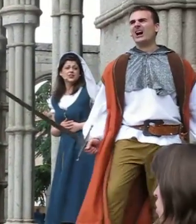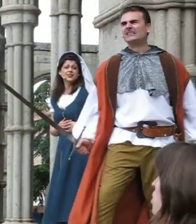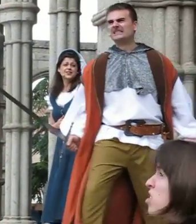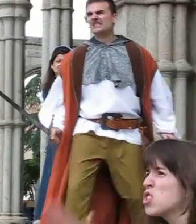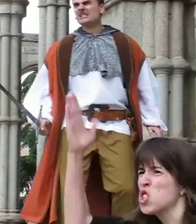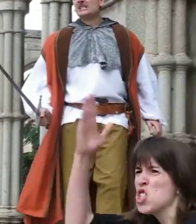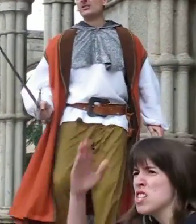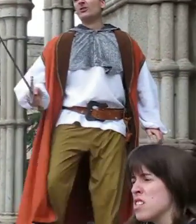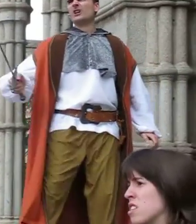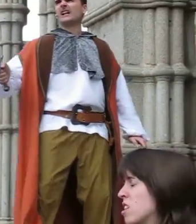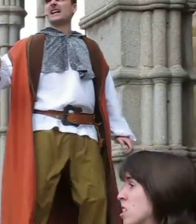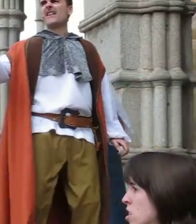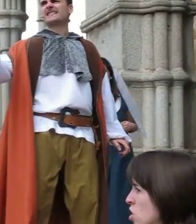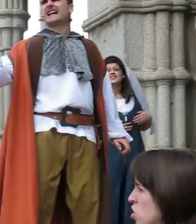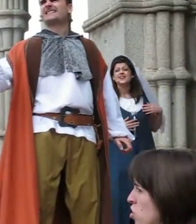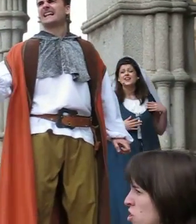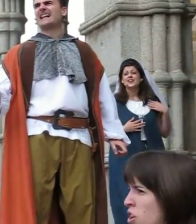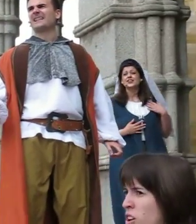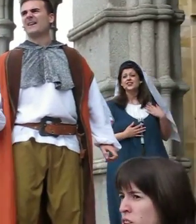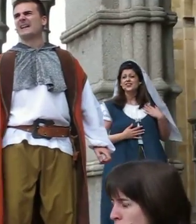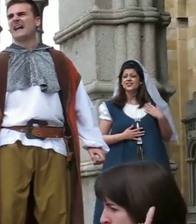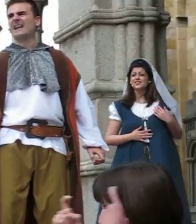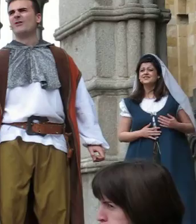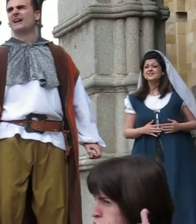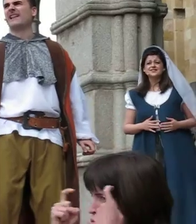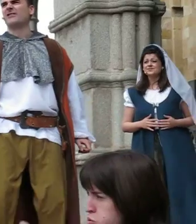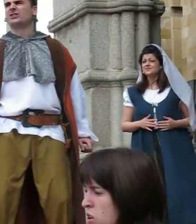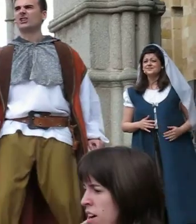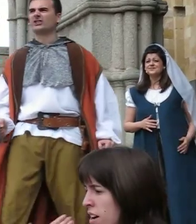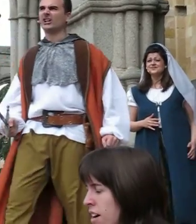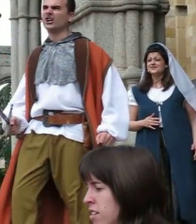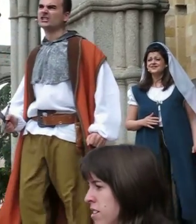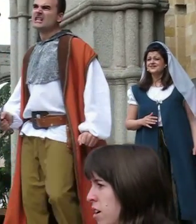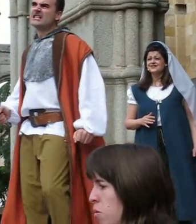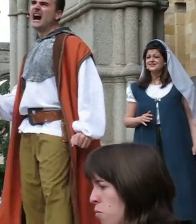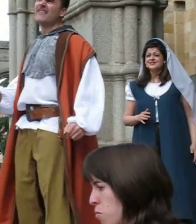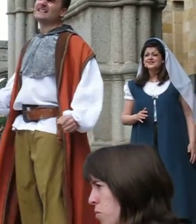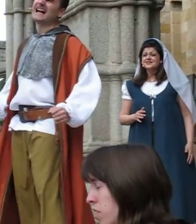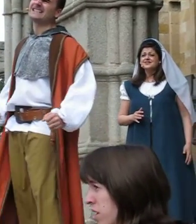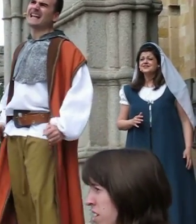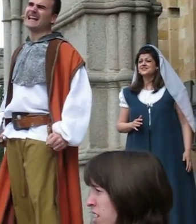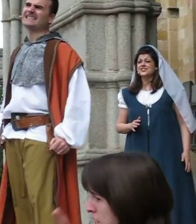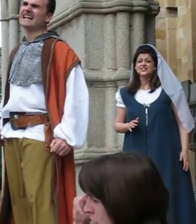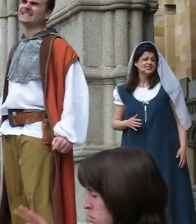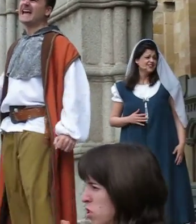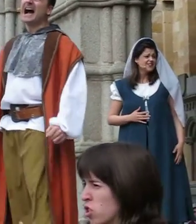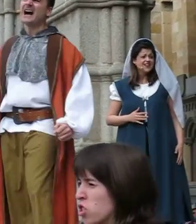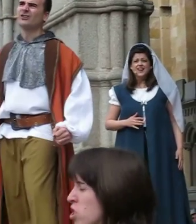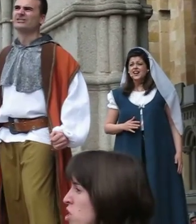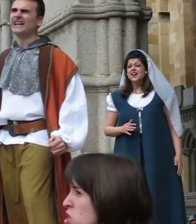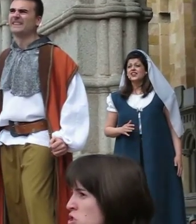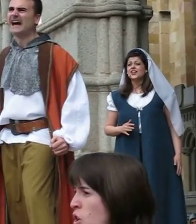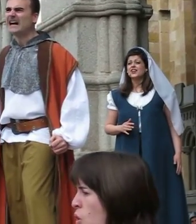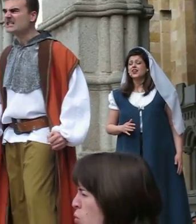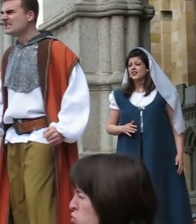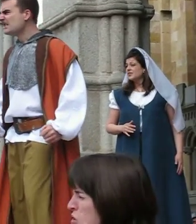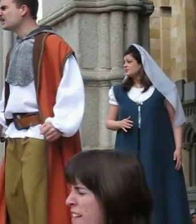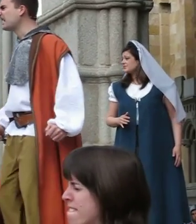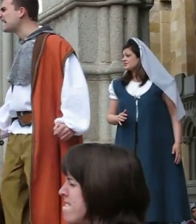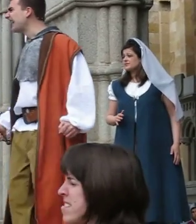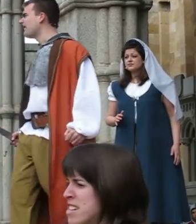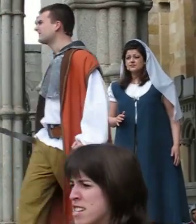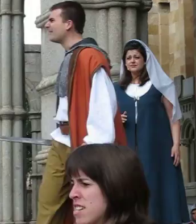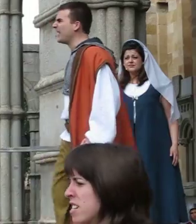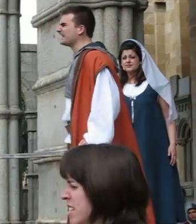Alfonso! ¡Juro que no descansaré hasta vengar la muerte de nuestros hijos! ¡No descansaré hasta que se haga justicia!